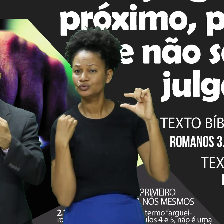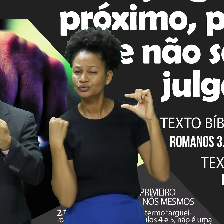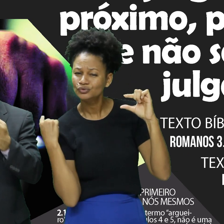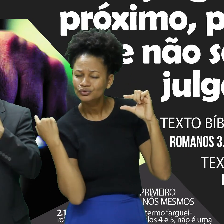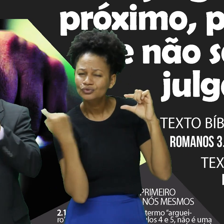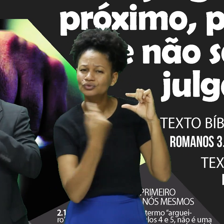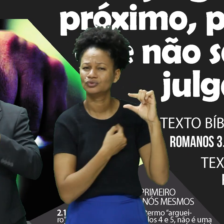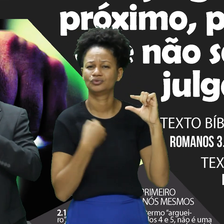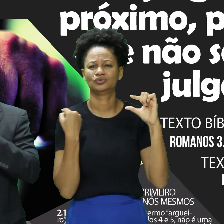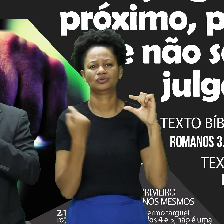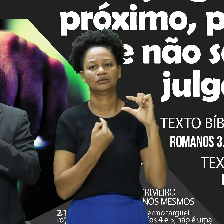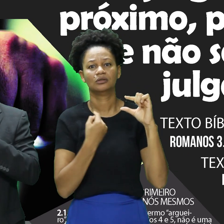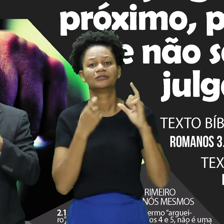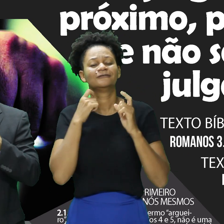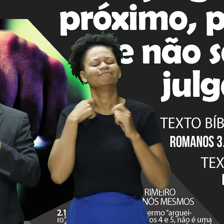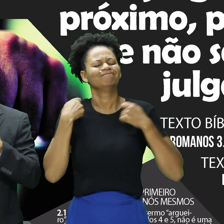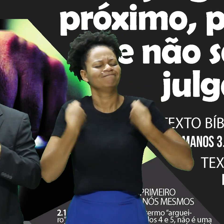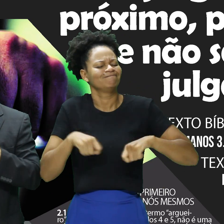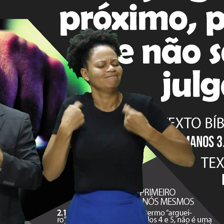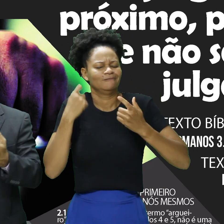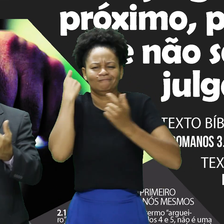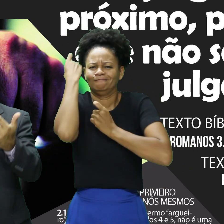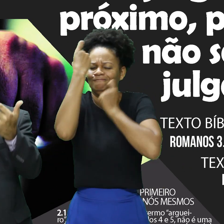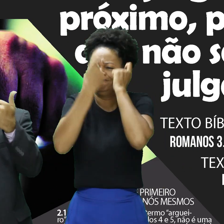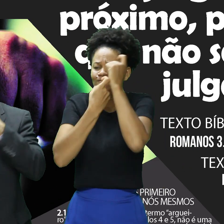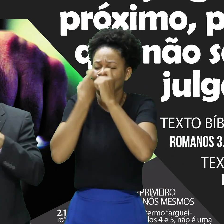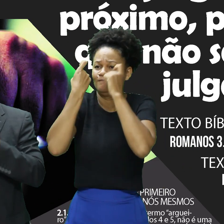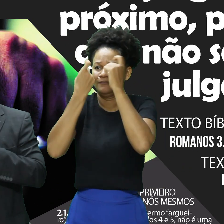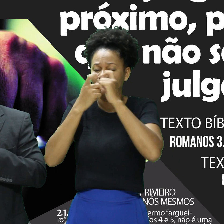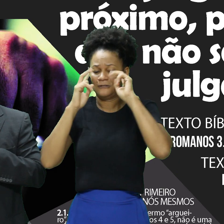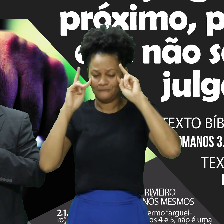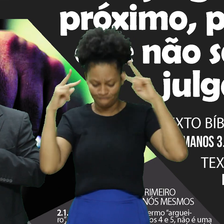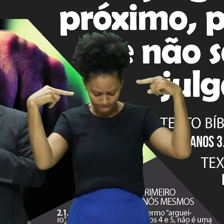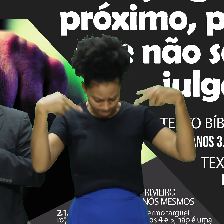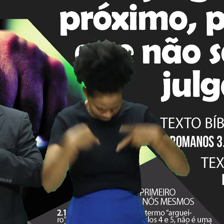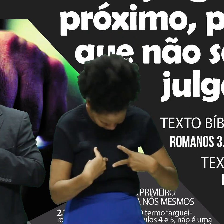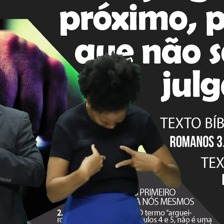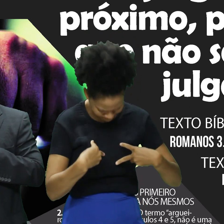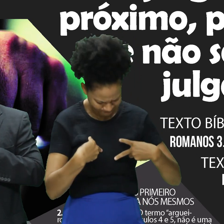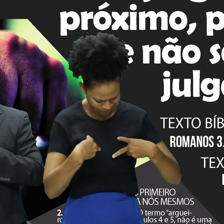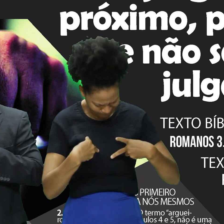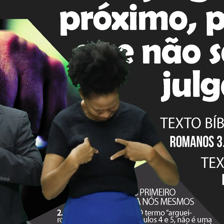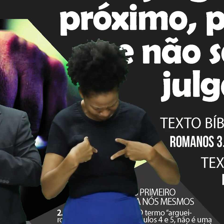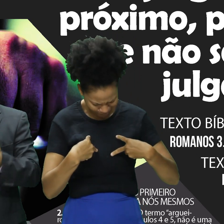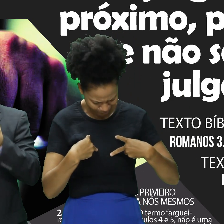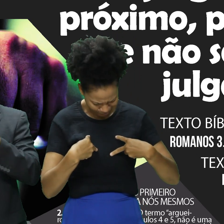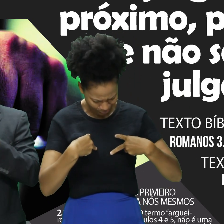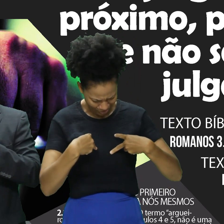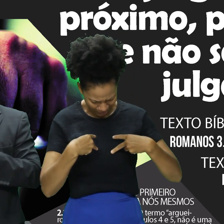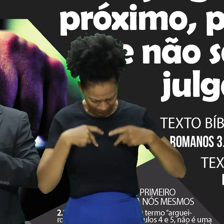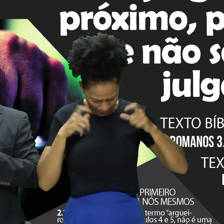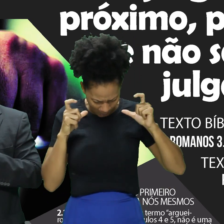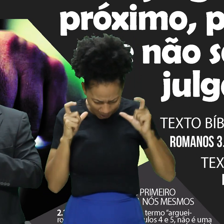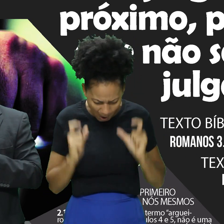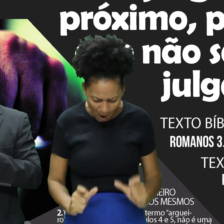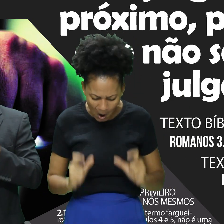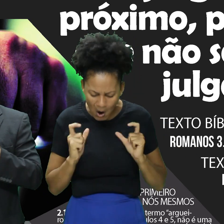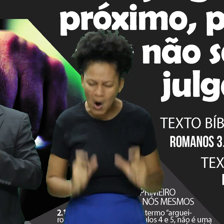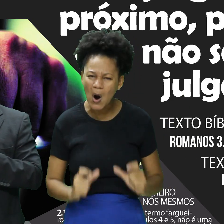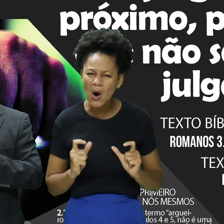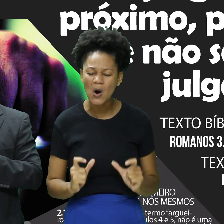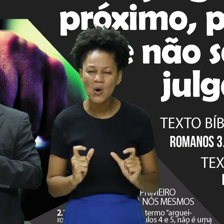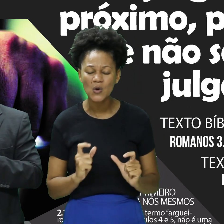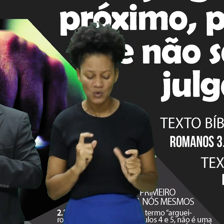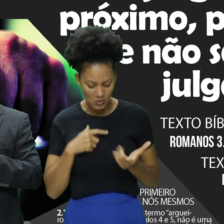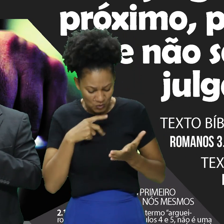devemos nos importar profundamente e olhar para dentro de nós. Onde está o